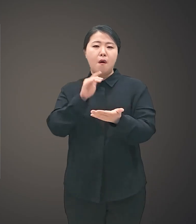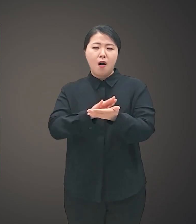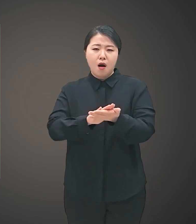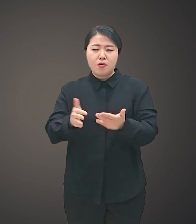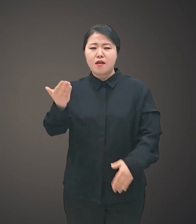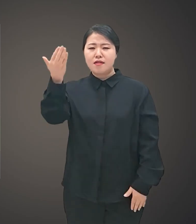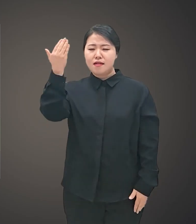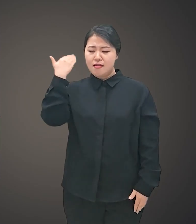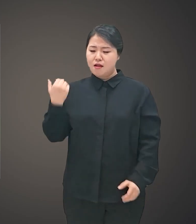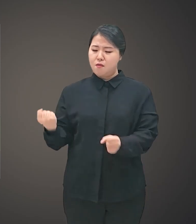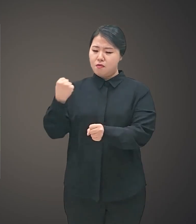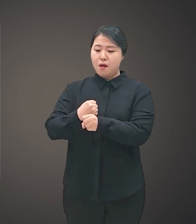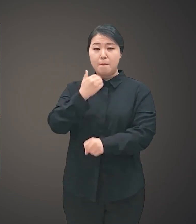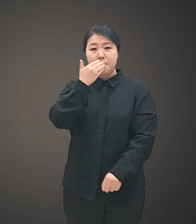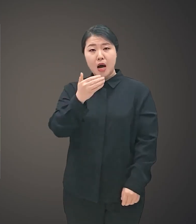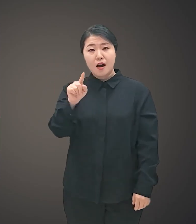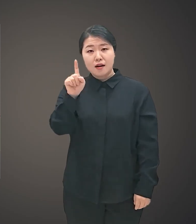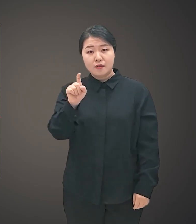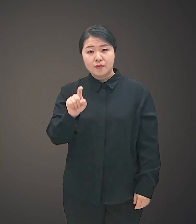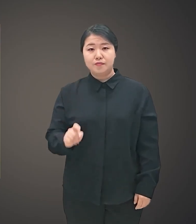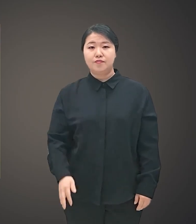동네를 다시 되찾을 수 있을까?